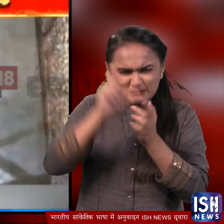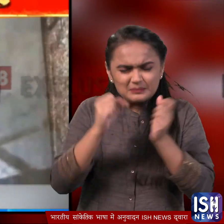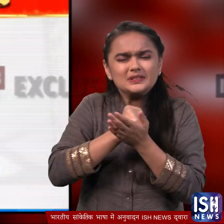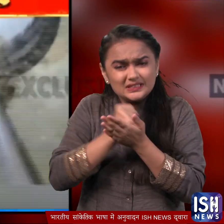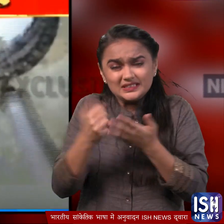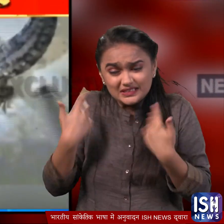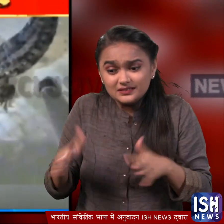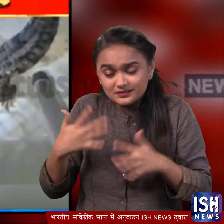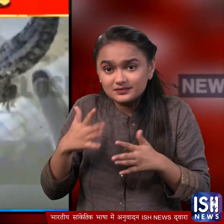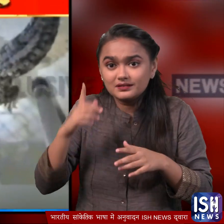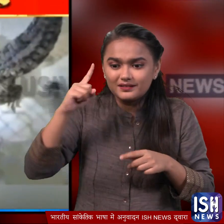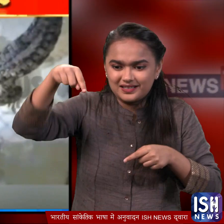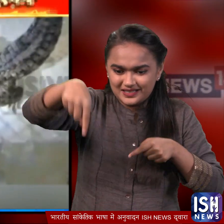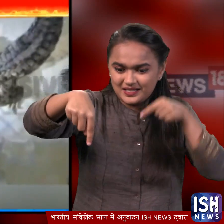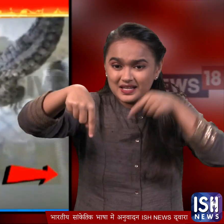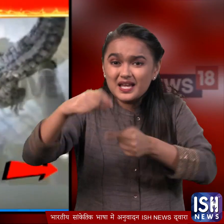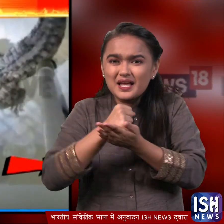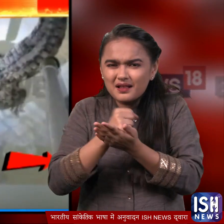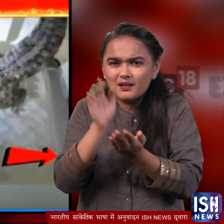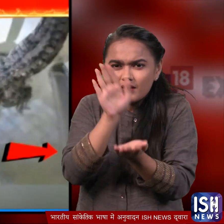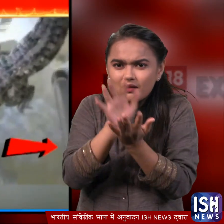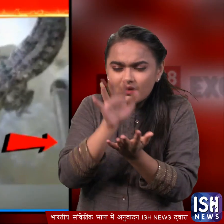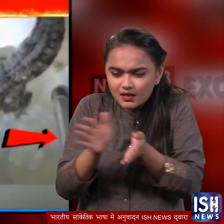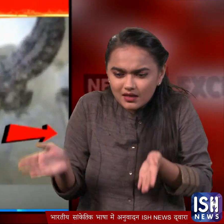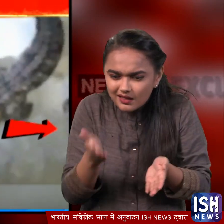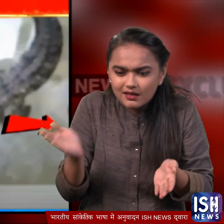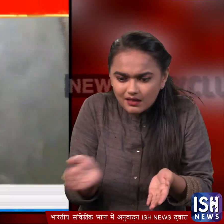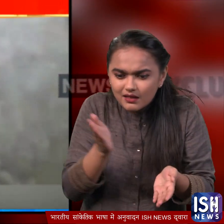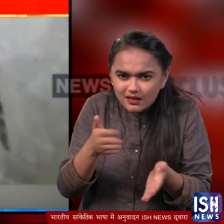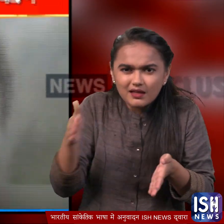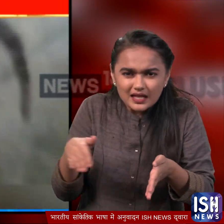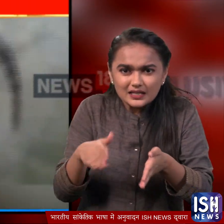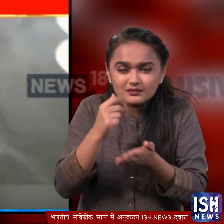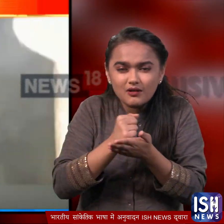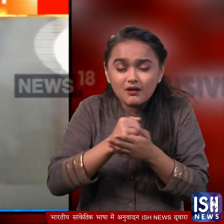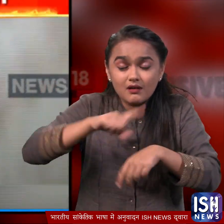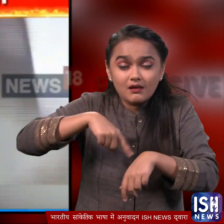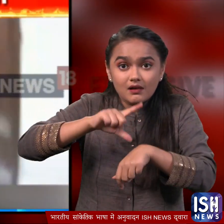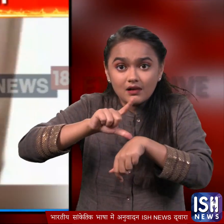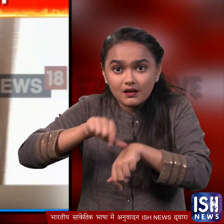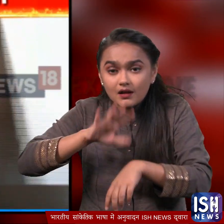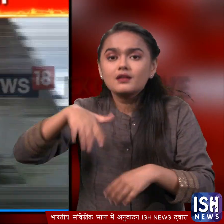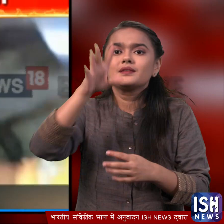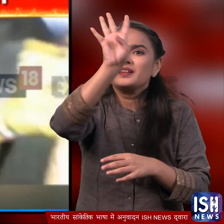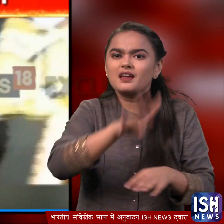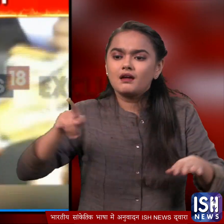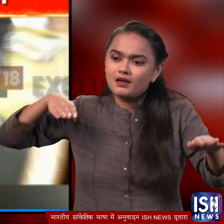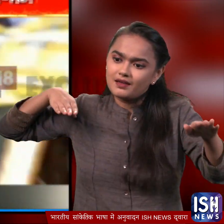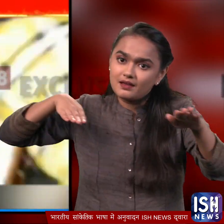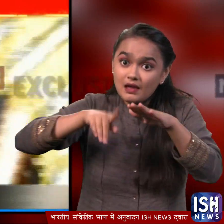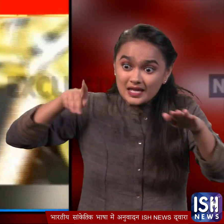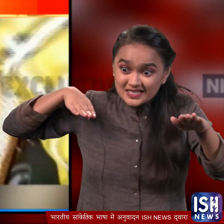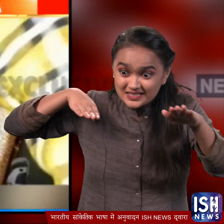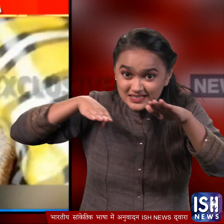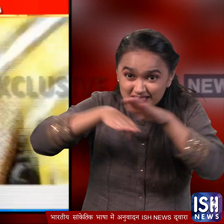हालांकि उन लोगों ने कोशिश जारी रखी और दोनों तरफ से डंडों की मदद से मगरमच्छ को धकेलते गए। काफी देर की मशक्कत के बाद आखिरकार मगरमच्छ पिंजरे में